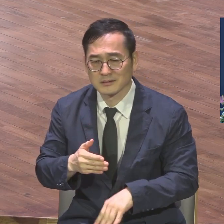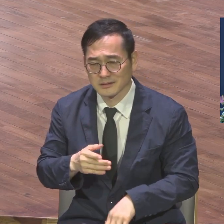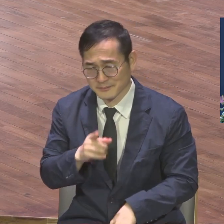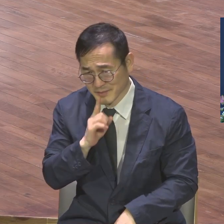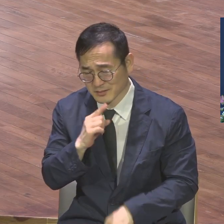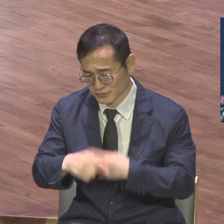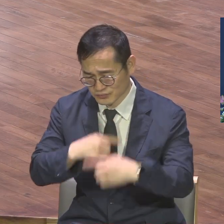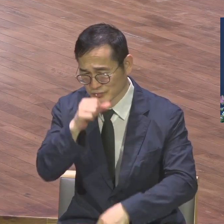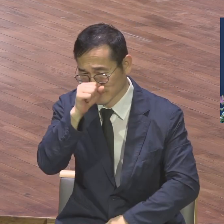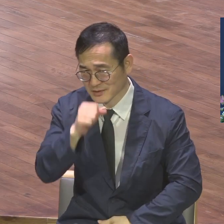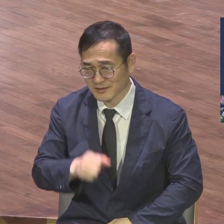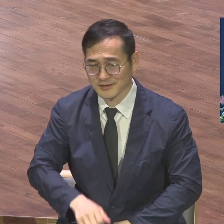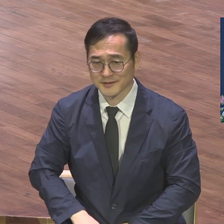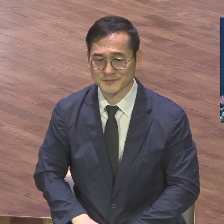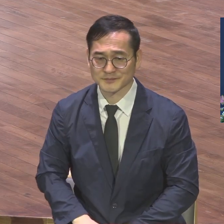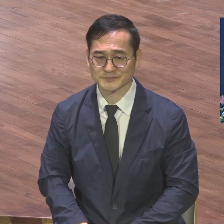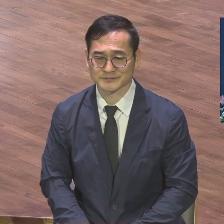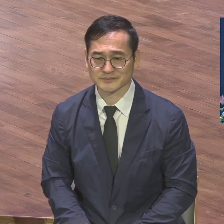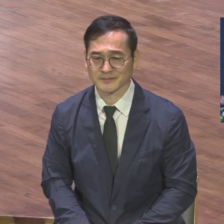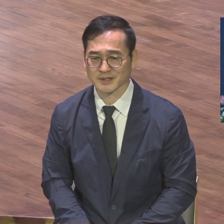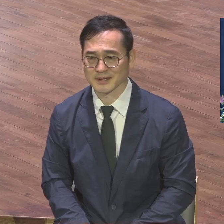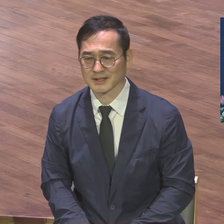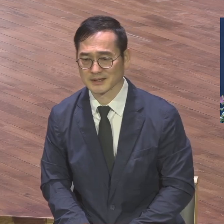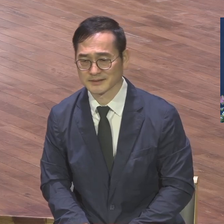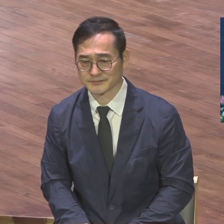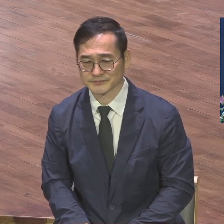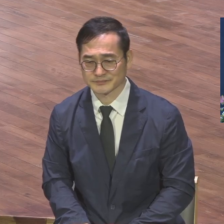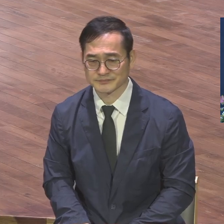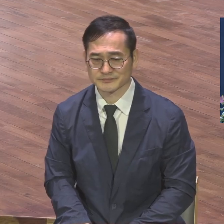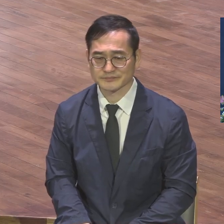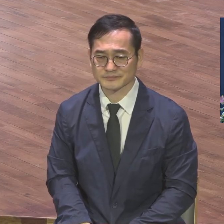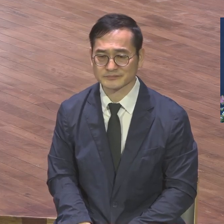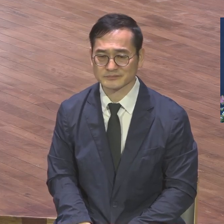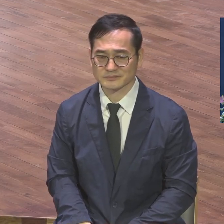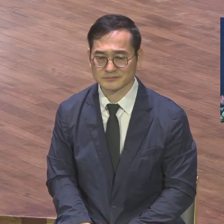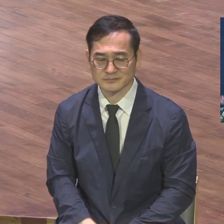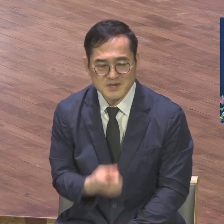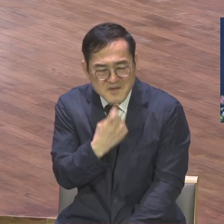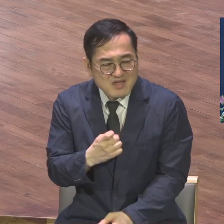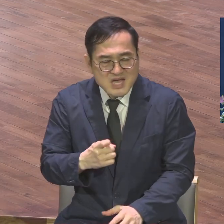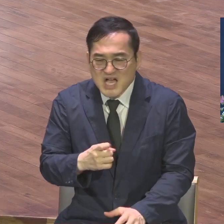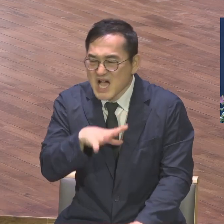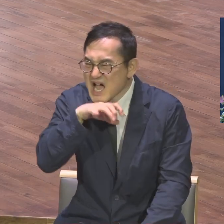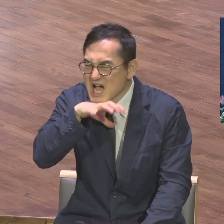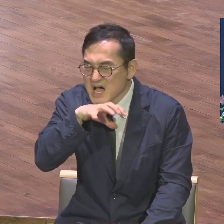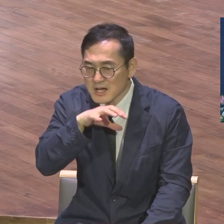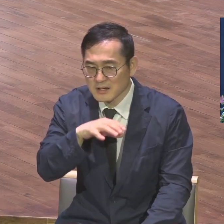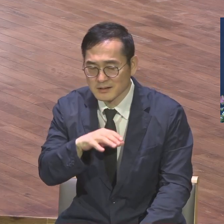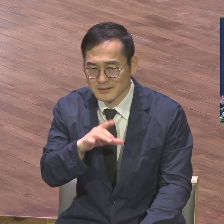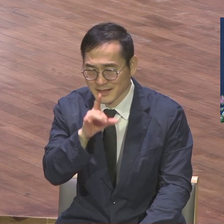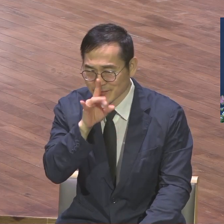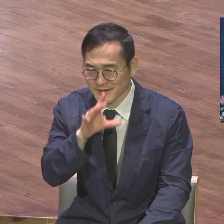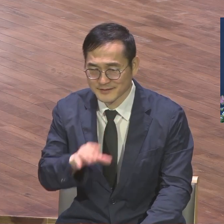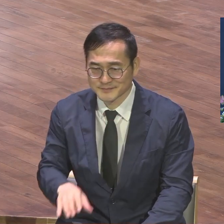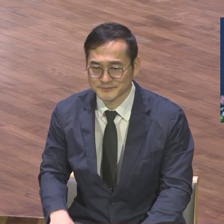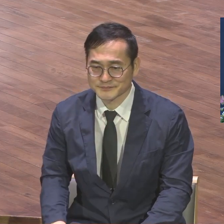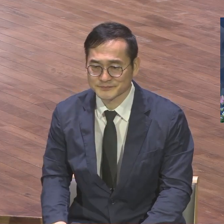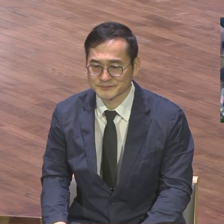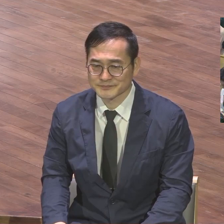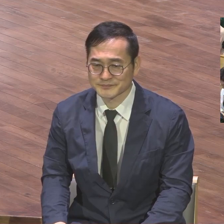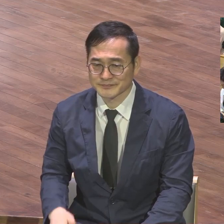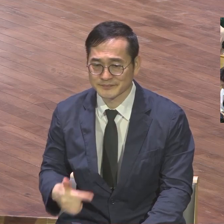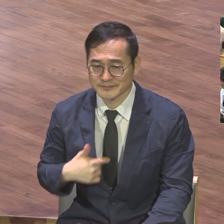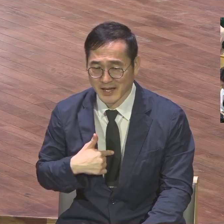하고 실패하기도 하고 성공하기도 하시고 크게 하기도 작게 하기도 하시고 부하기도 가난하기도 하시고 다 주의 손에